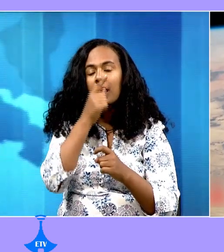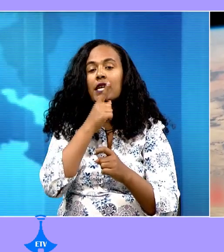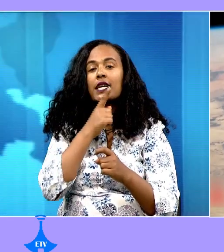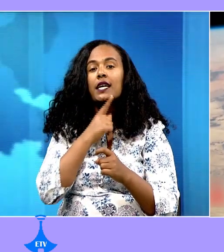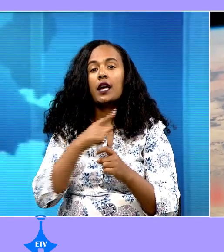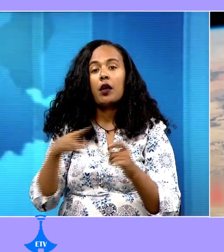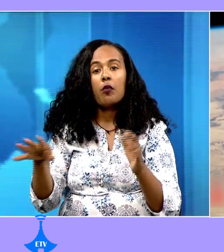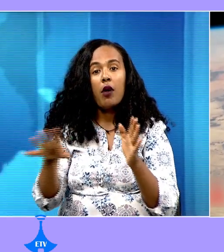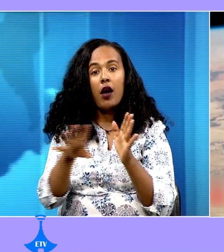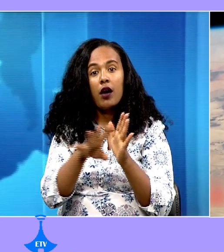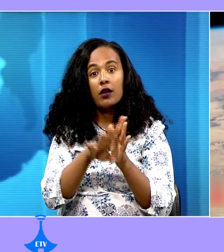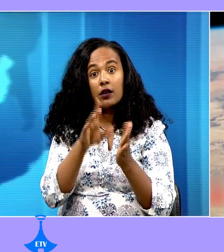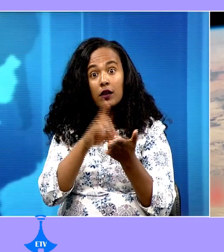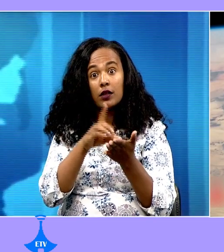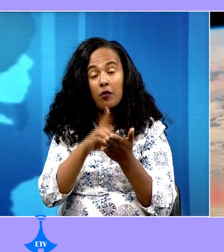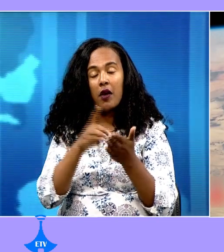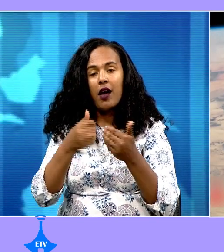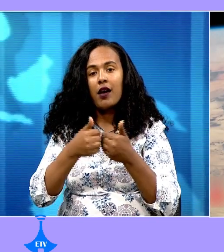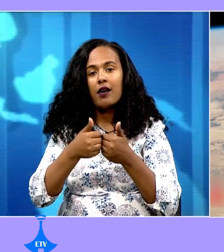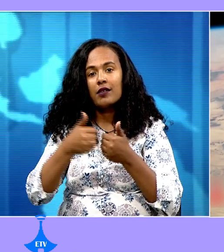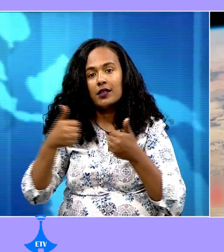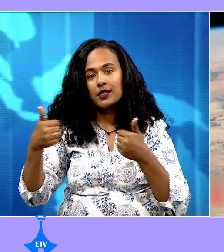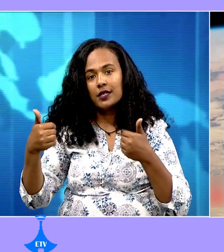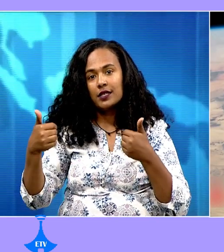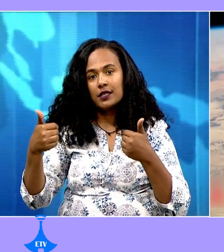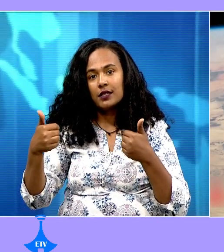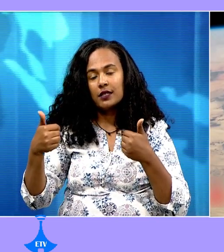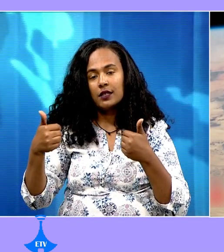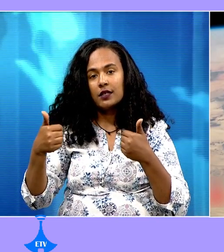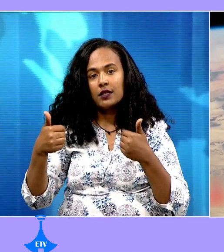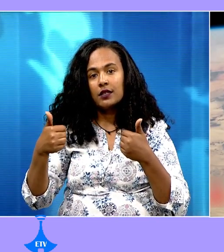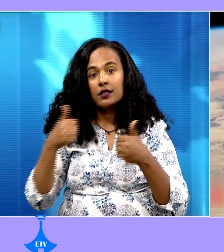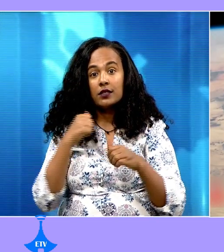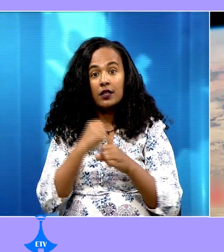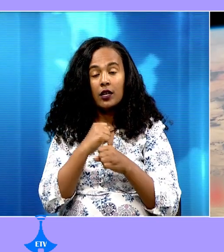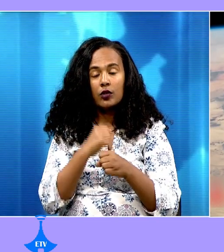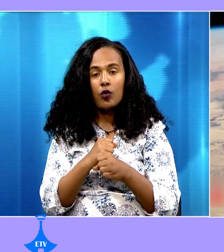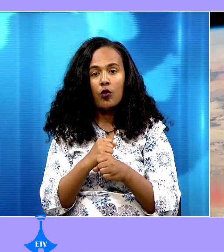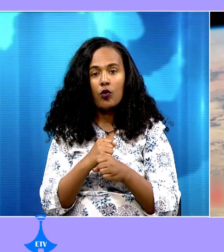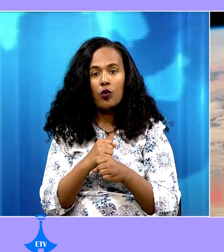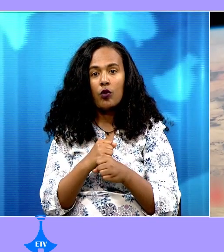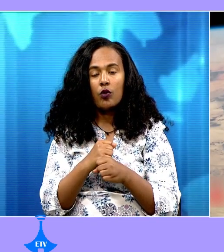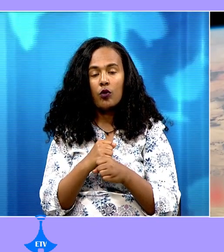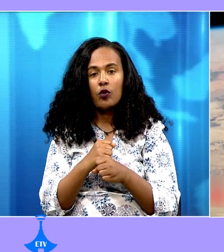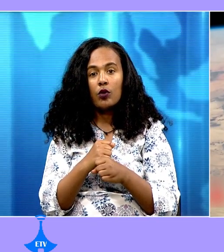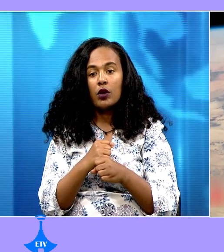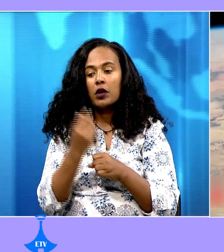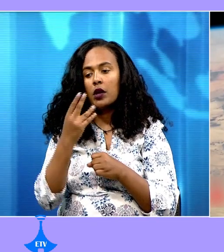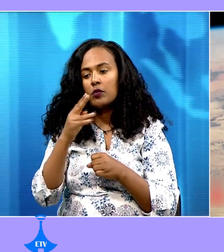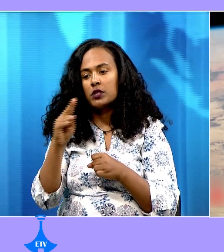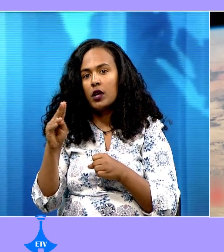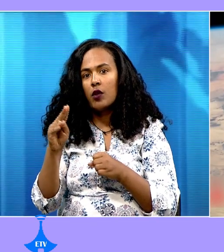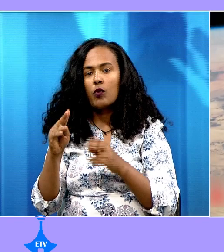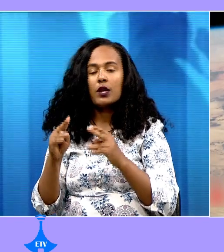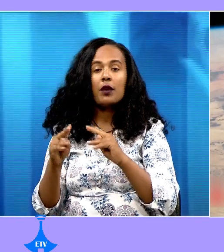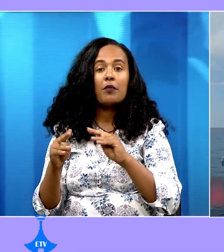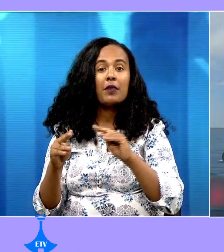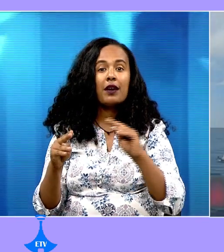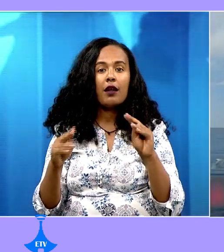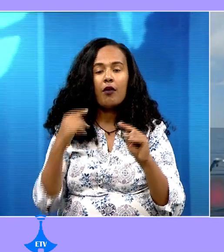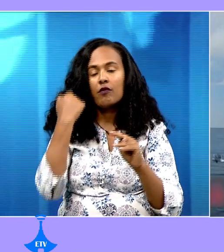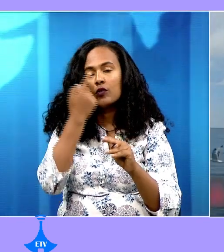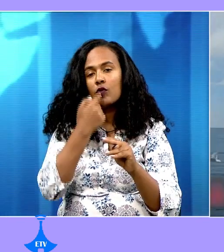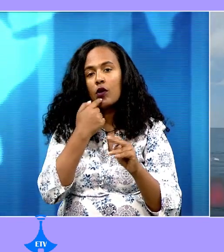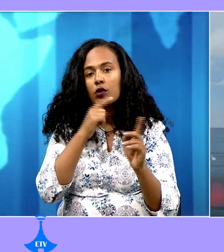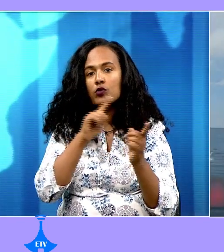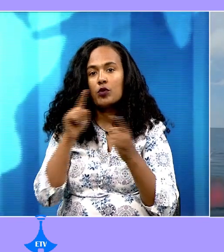ቀጠና እንድትርቅ አሻጥር ሰርተው ፊቷ ከምስራቅ ወደ ምዕራብ የዞረበት ነው